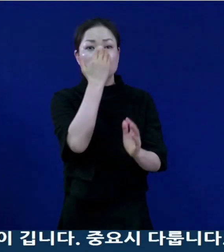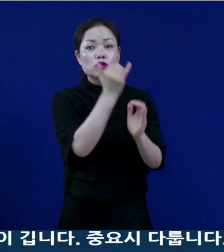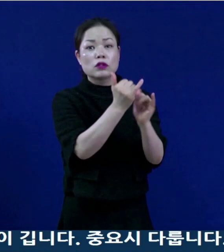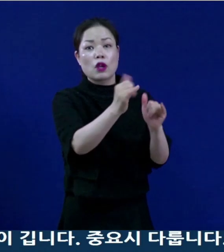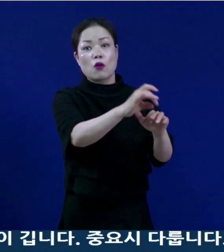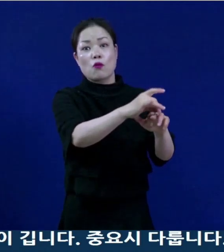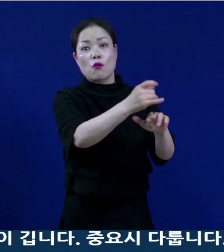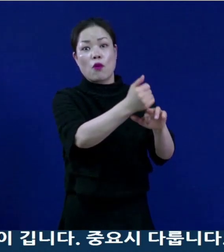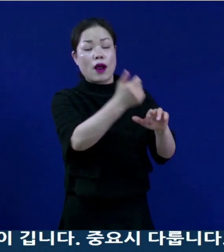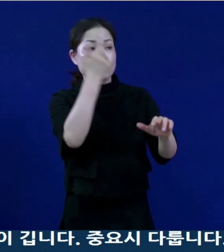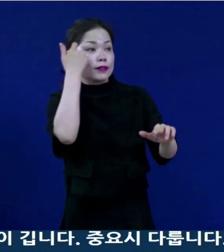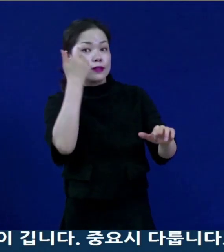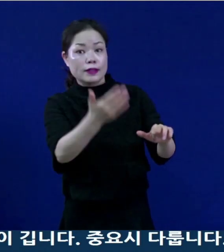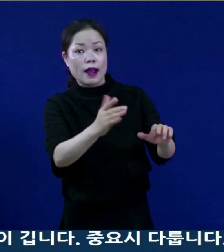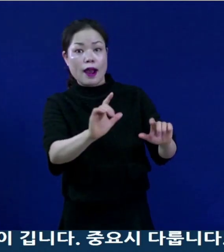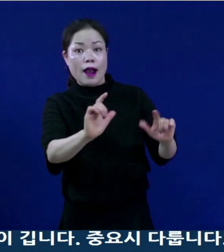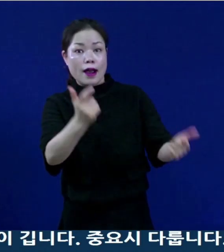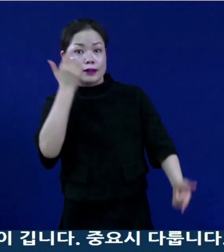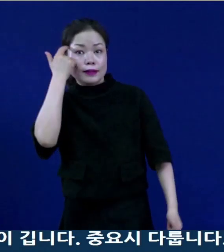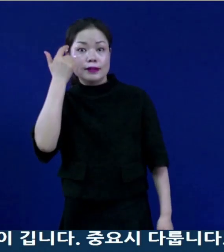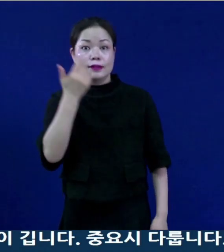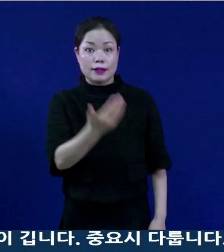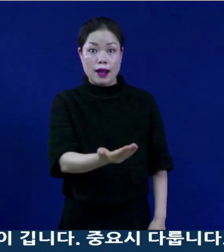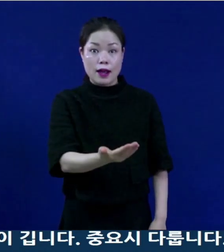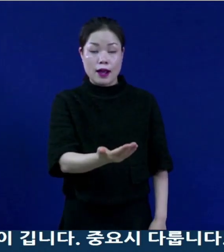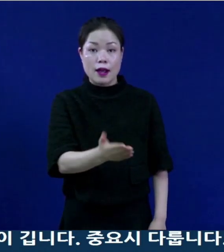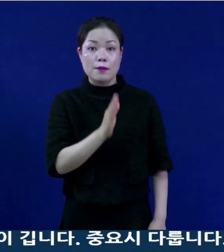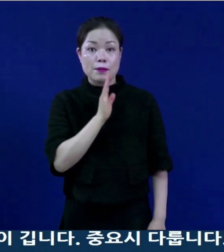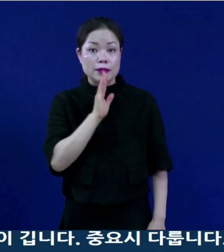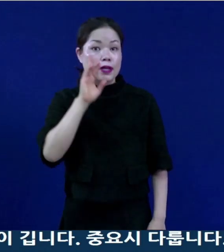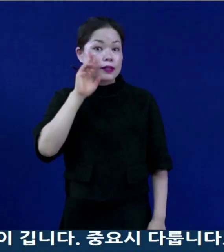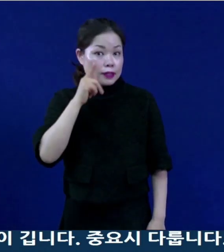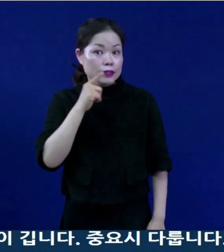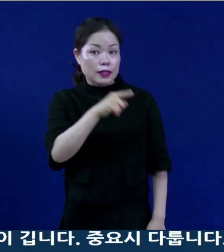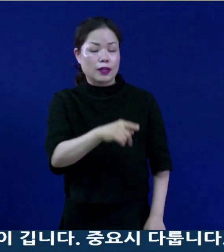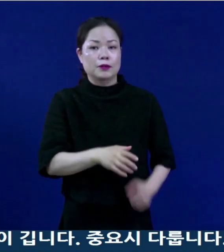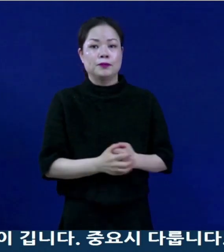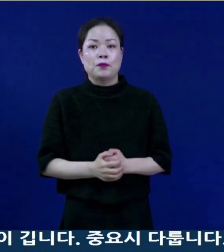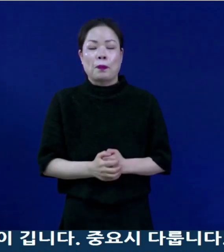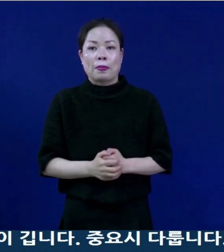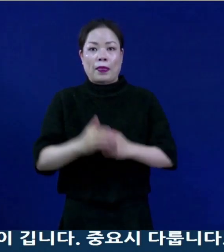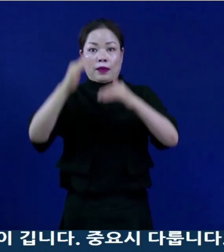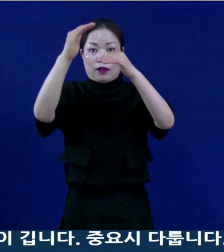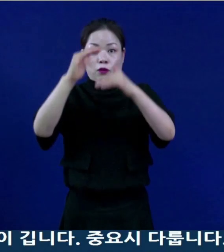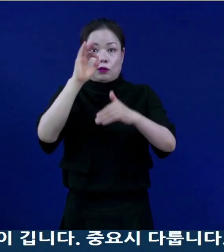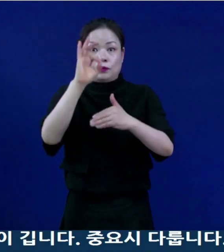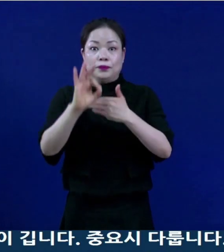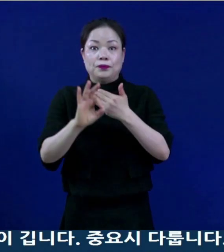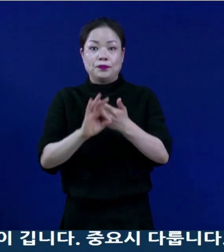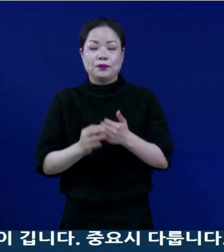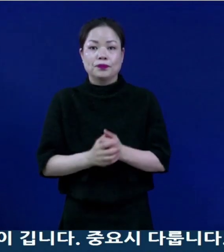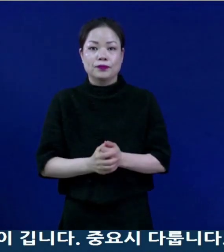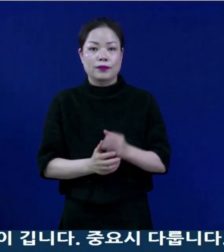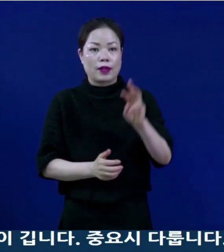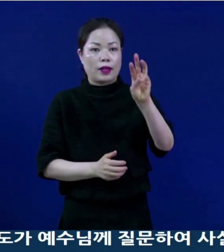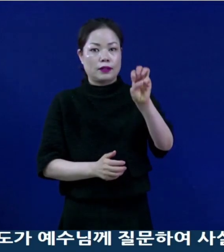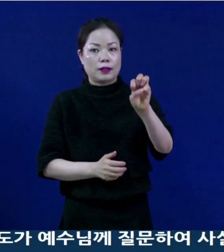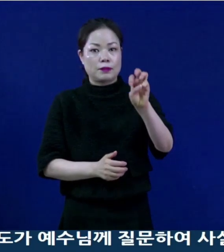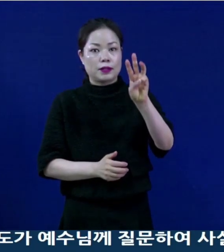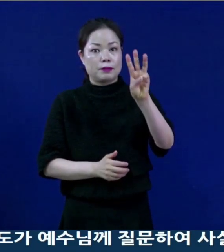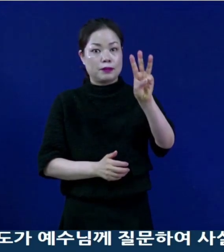유대인의 왕이냐 아니냐 하는 겁니다. 자, 오늘 본문으로 돌아가 보십시다.